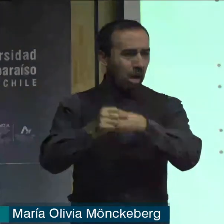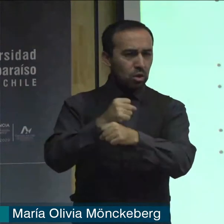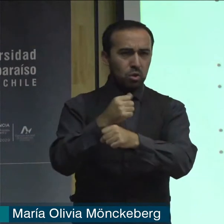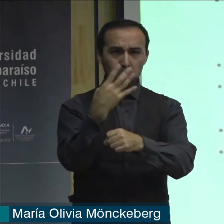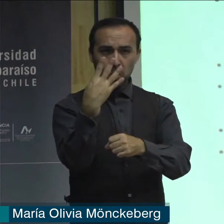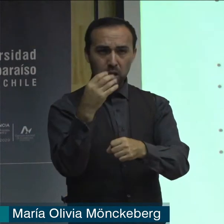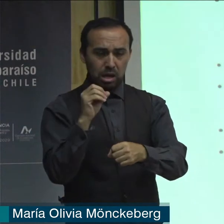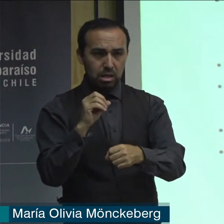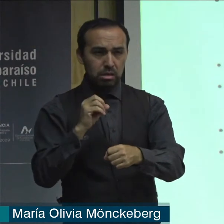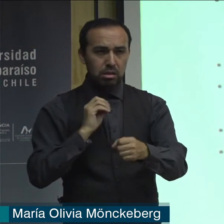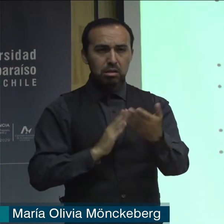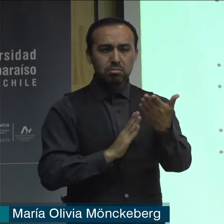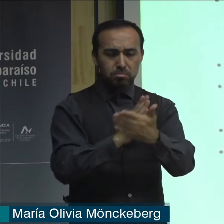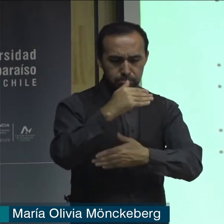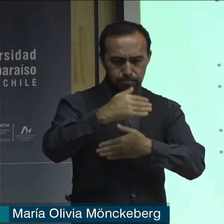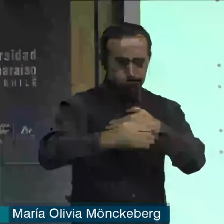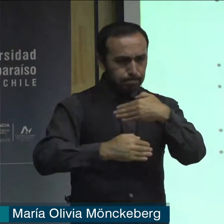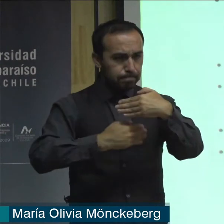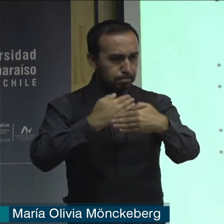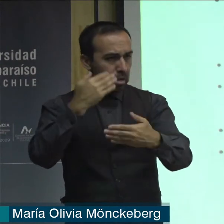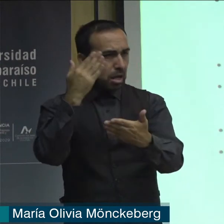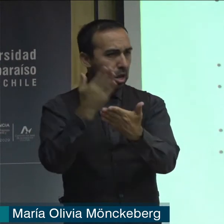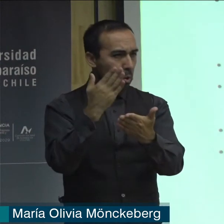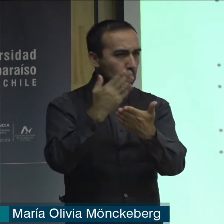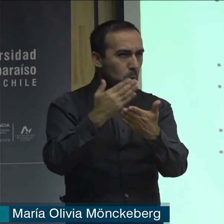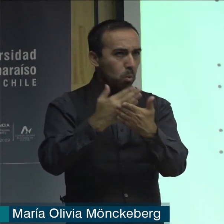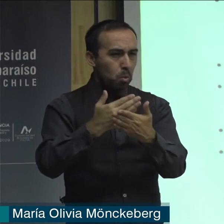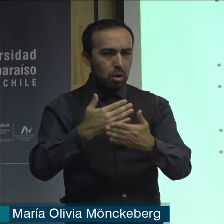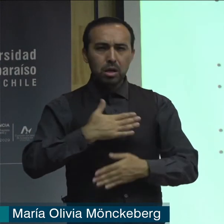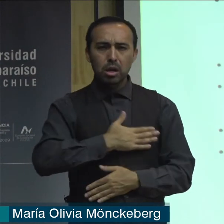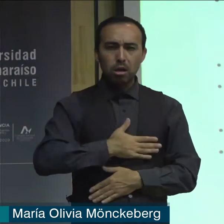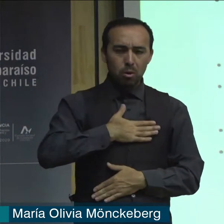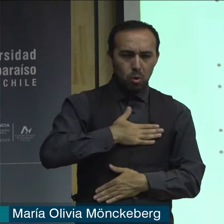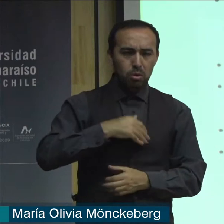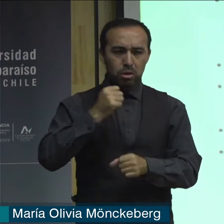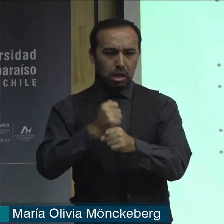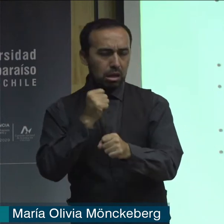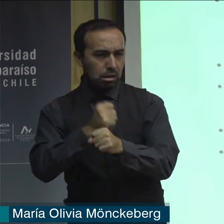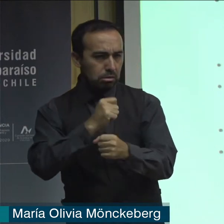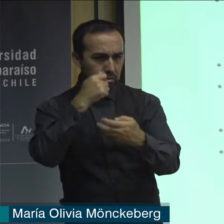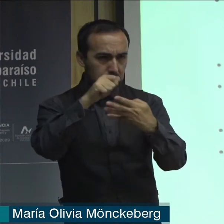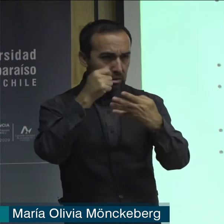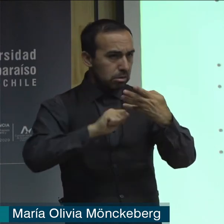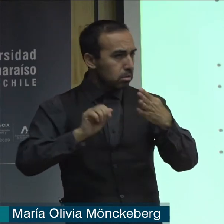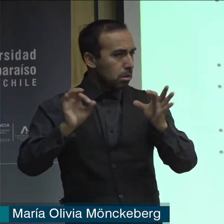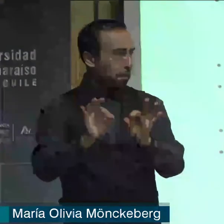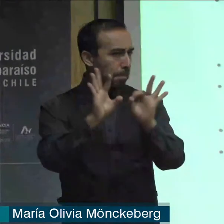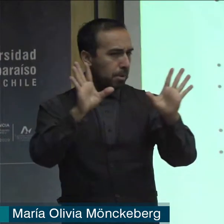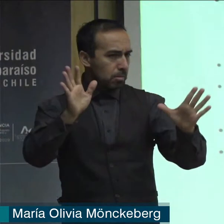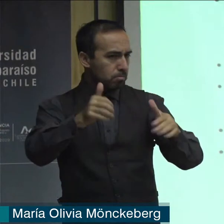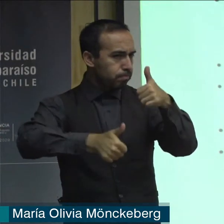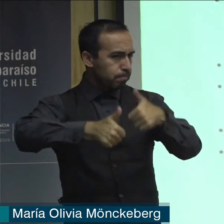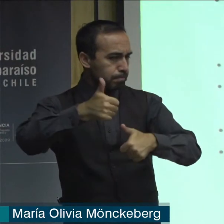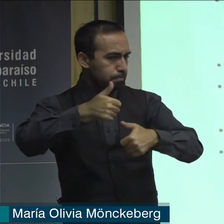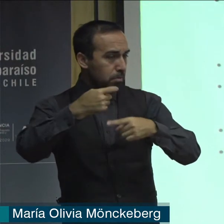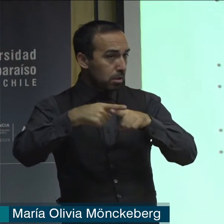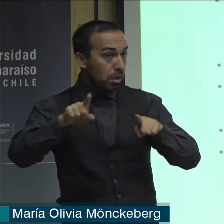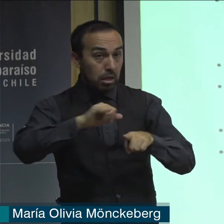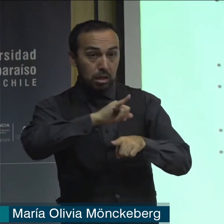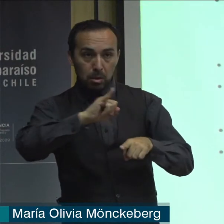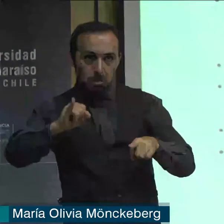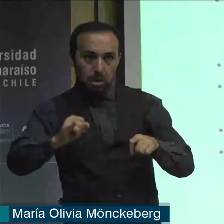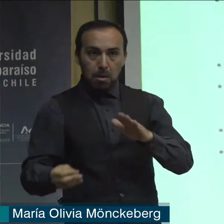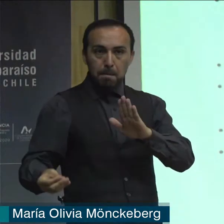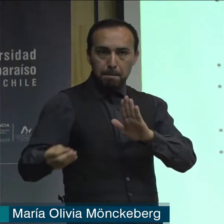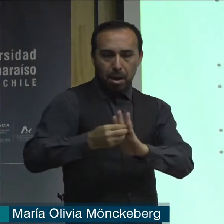de la escuela de artes y oficio y algunas otras y algunas otras especialidades más técnicas que después fueron siendo más